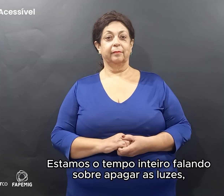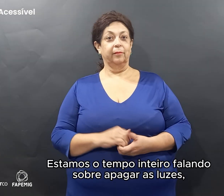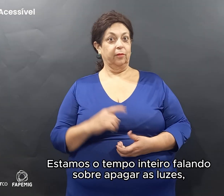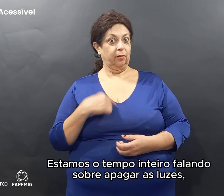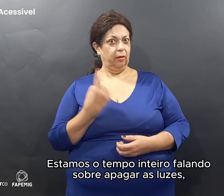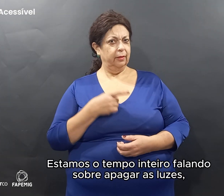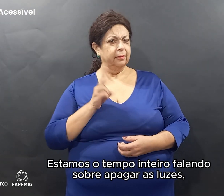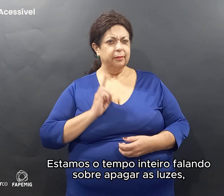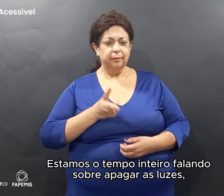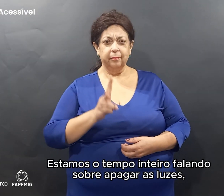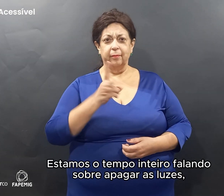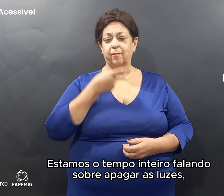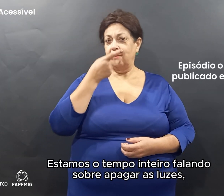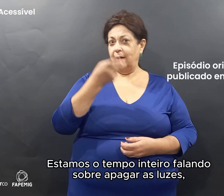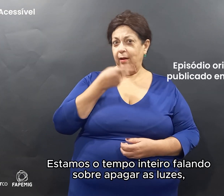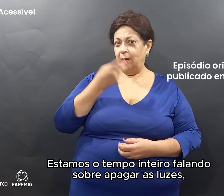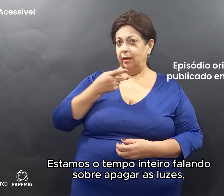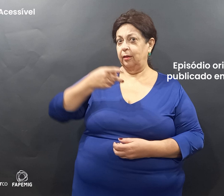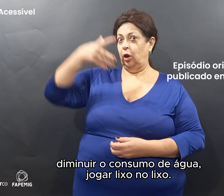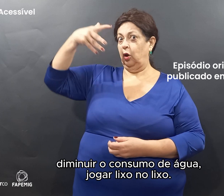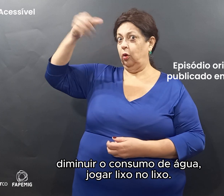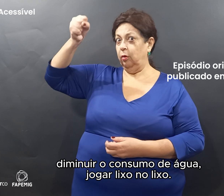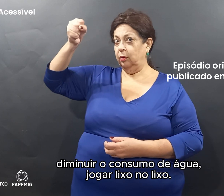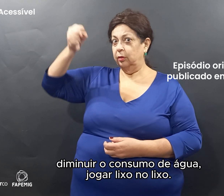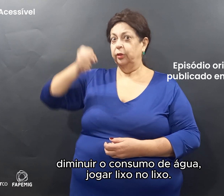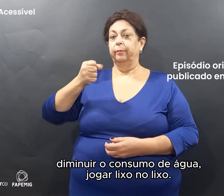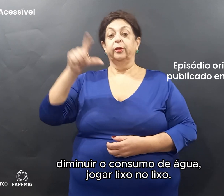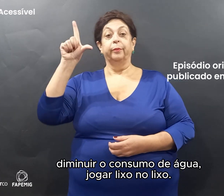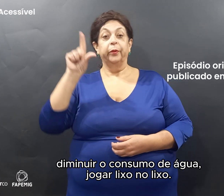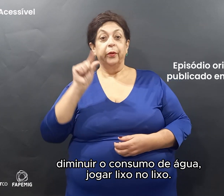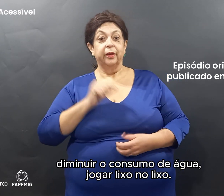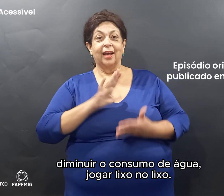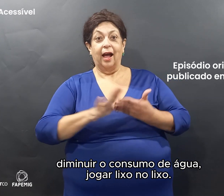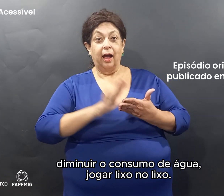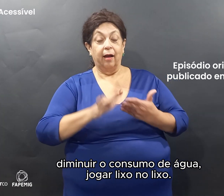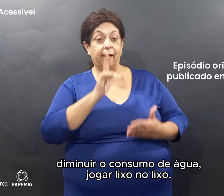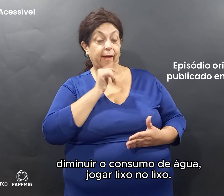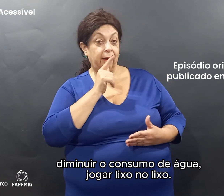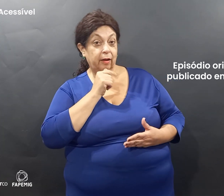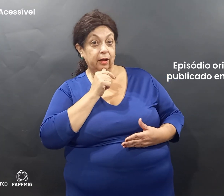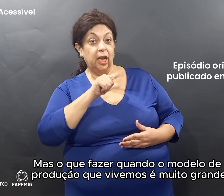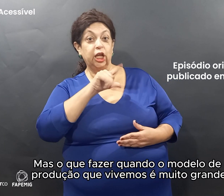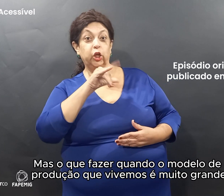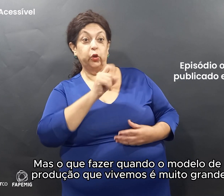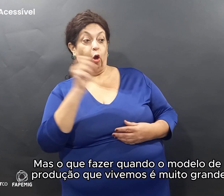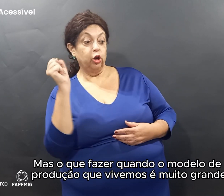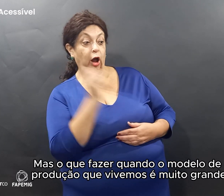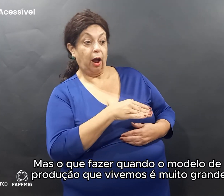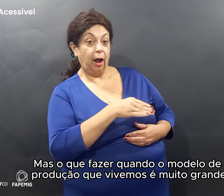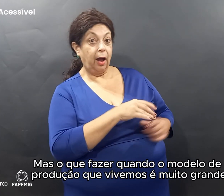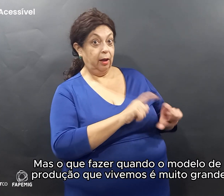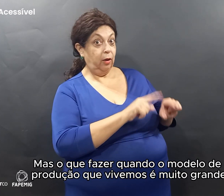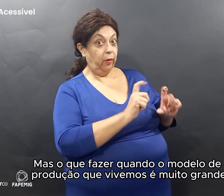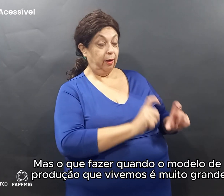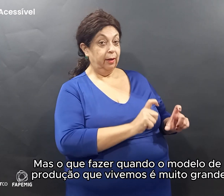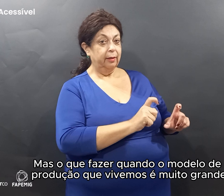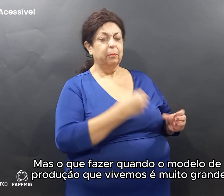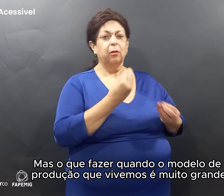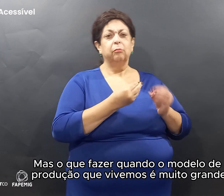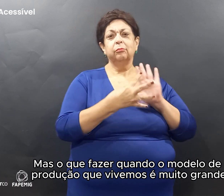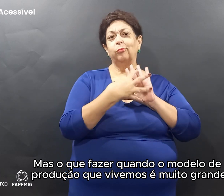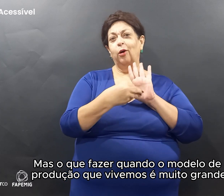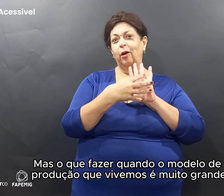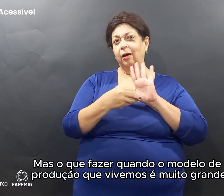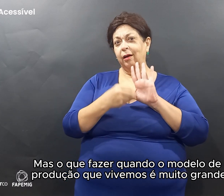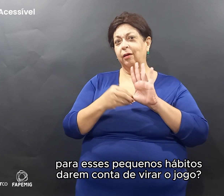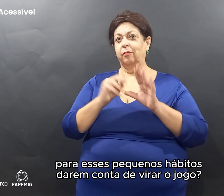Estamos o tempo inteiro falando sobre apagar as luzes, diminuir o consumo de água, jogar lixo no lixo, mas o que fazer quando o modelo de produção que vivemos